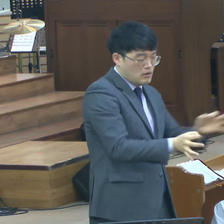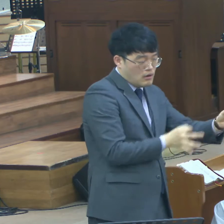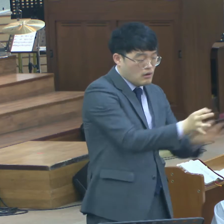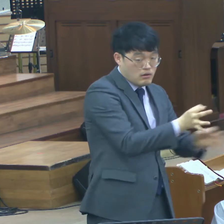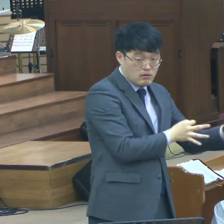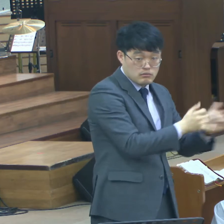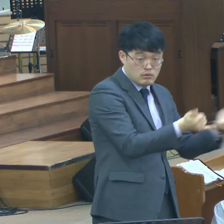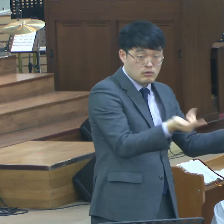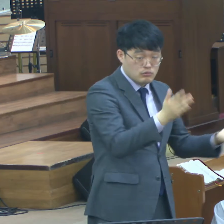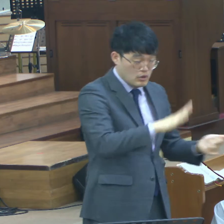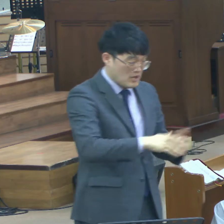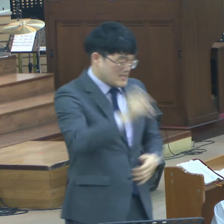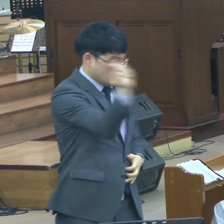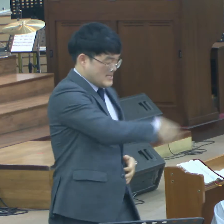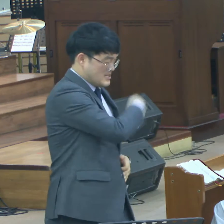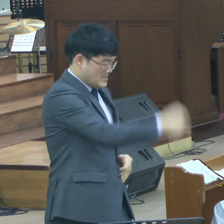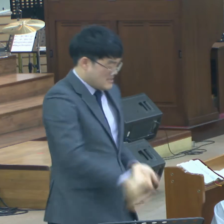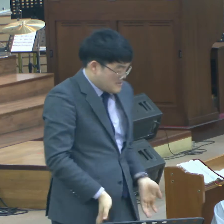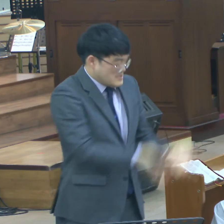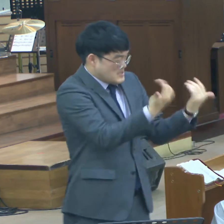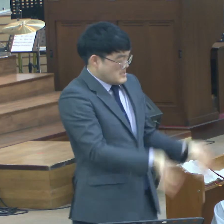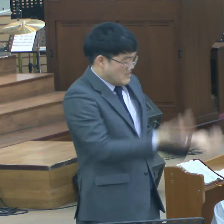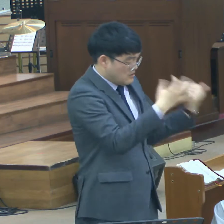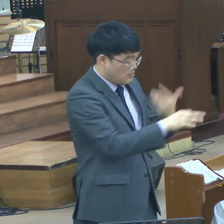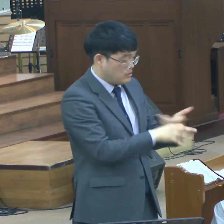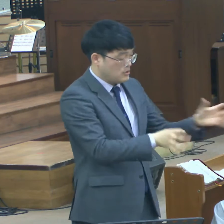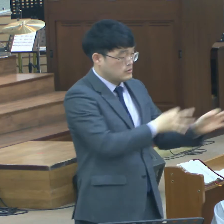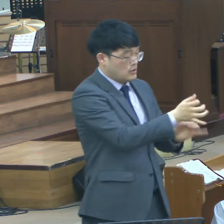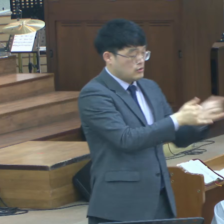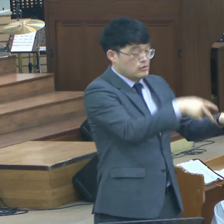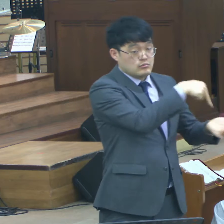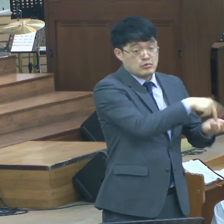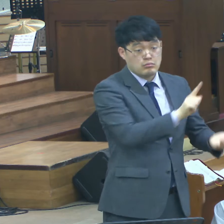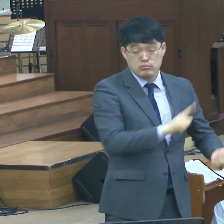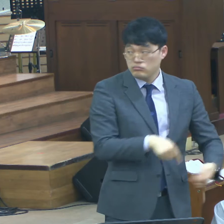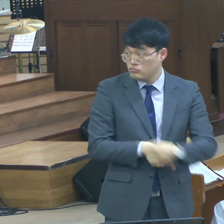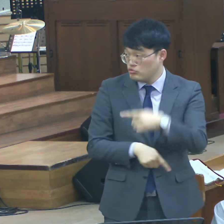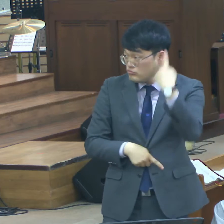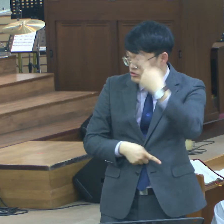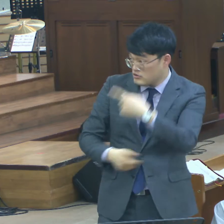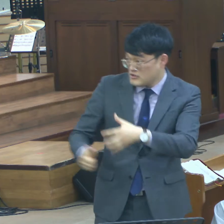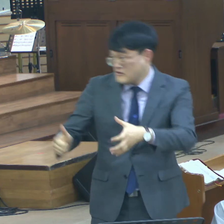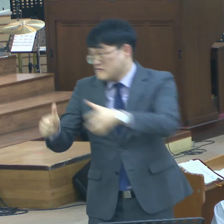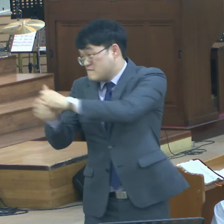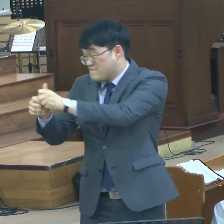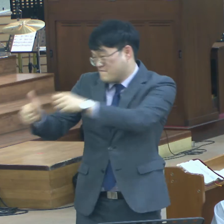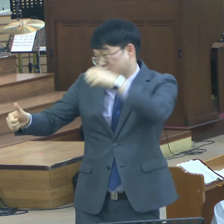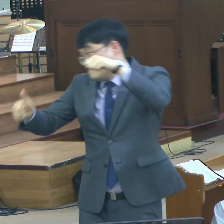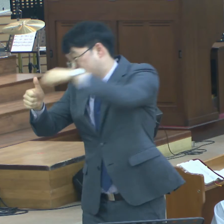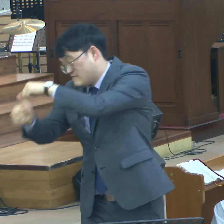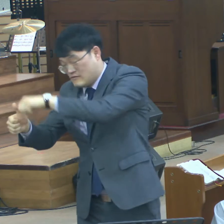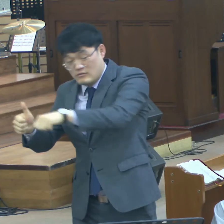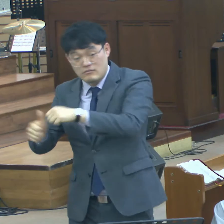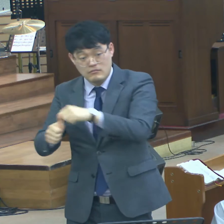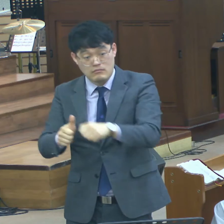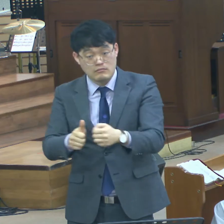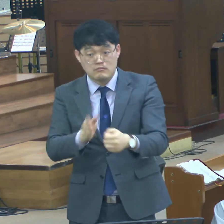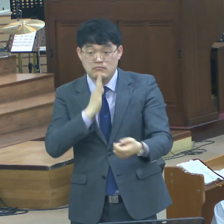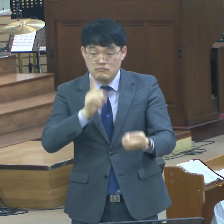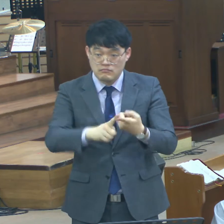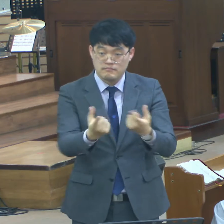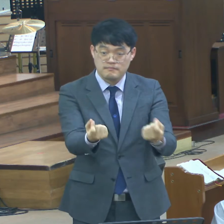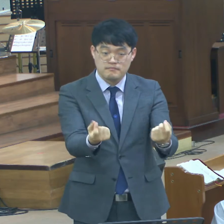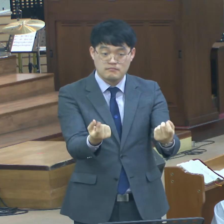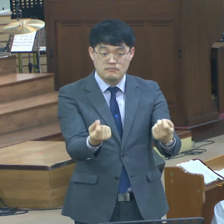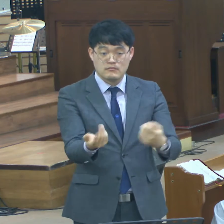휘둘렀다. 의자를 막 던졌다. 그러면 이 사람들이, 상인들이 가만히 있었을까요? 그래서 어떤 분들은 예수님이